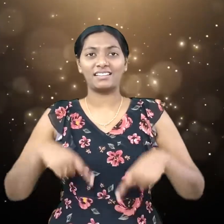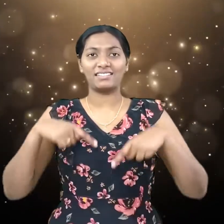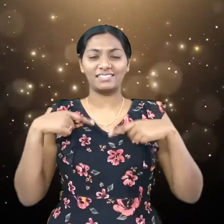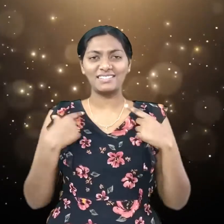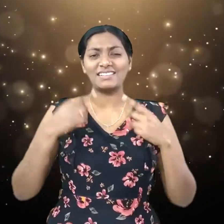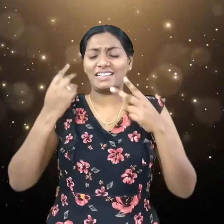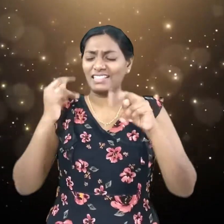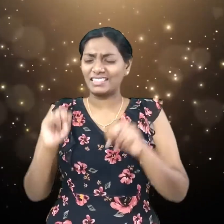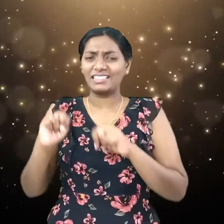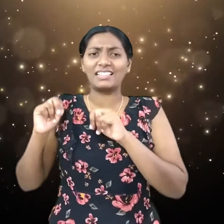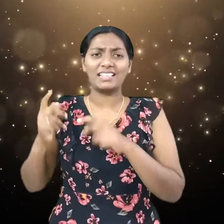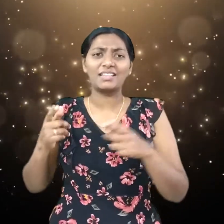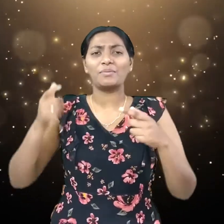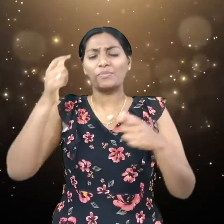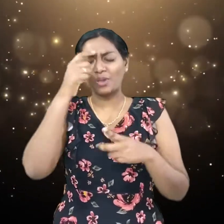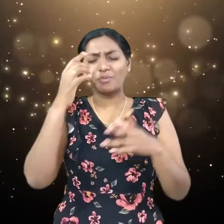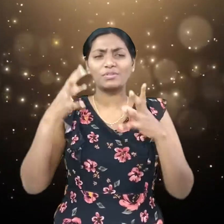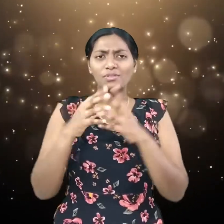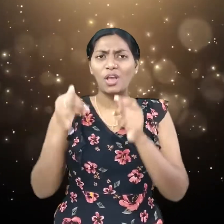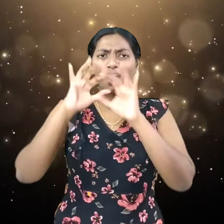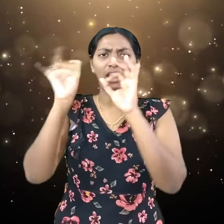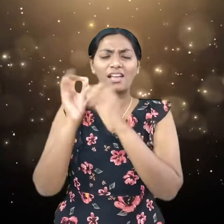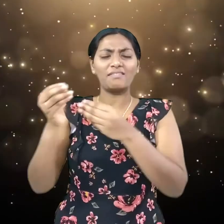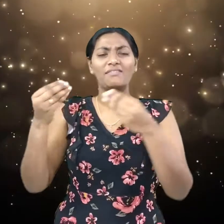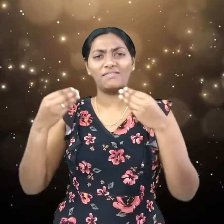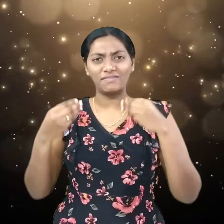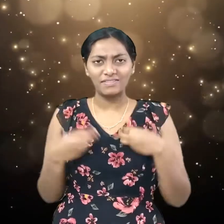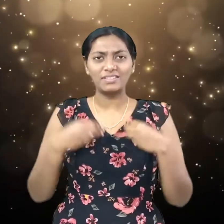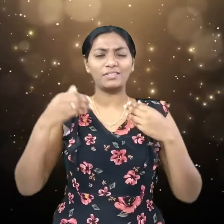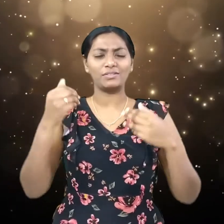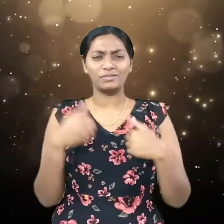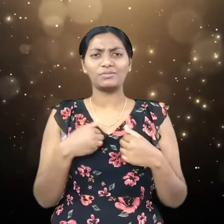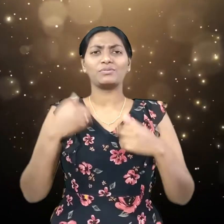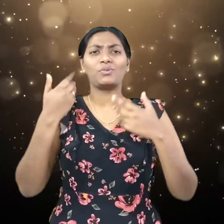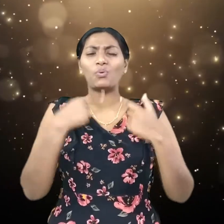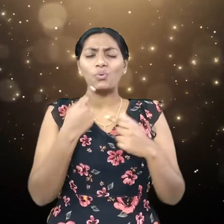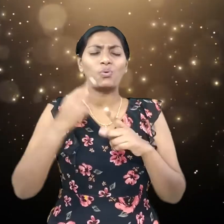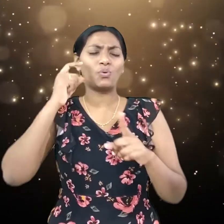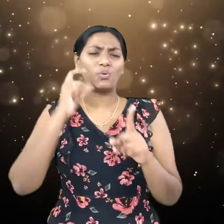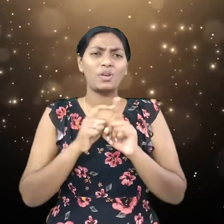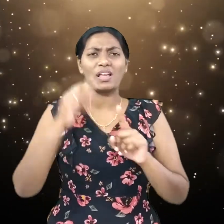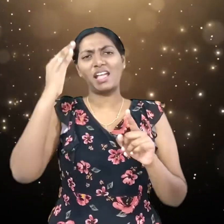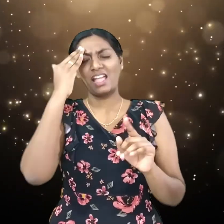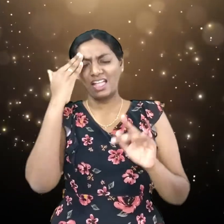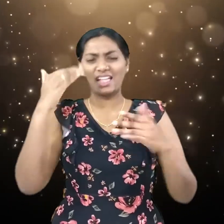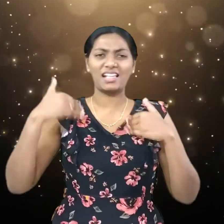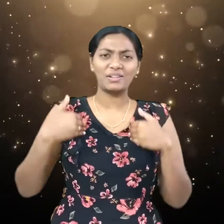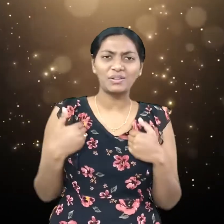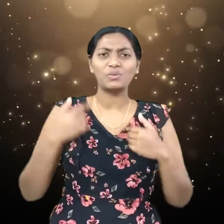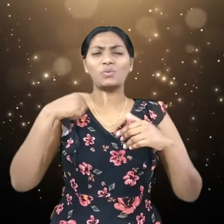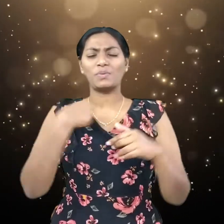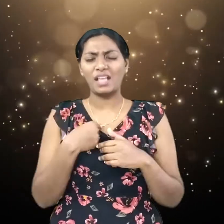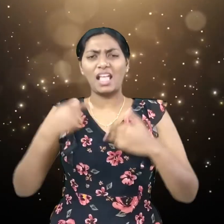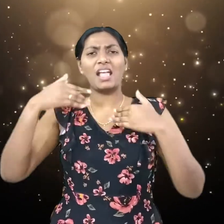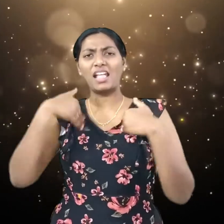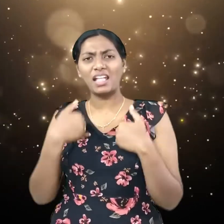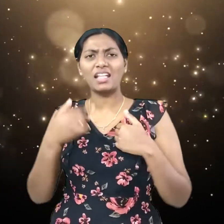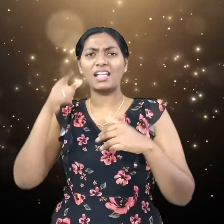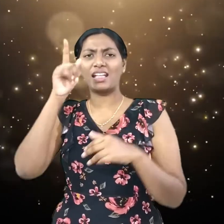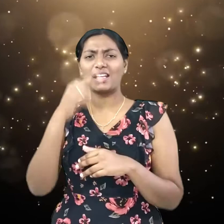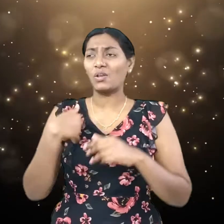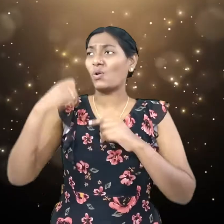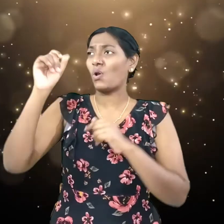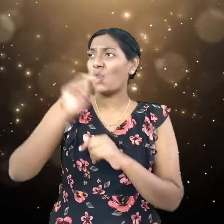जीवन की आवश्यकता उसने पूरी की है, और मैं जानता हूँ मैं कौन। मैं वो हूँ जो